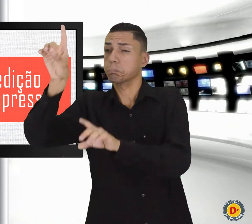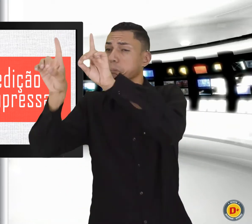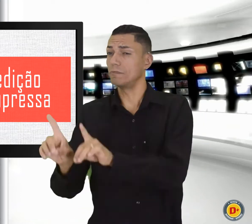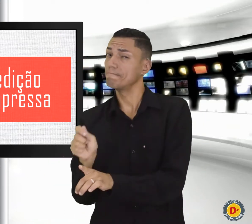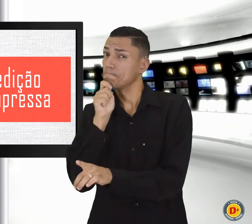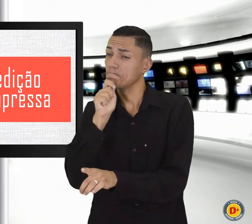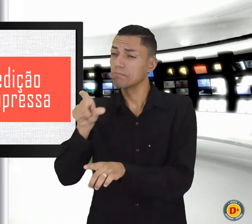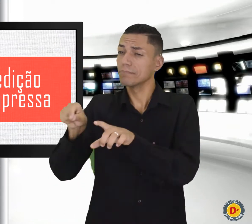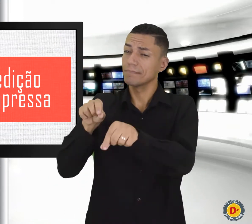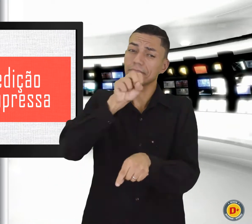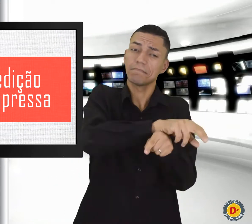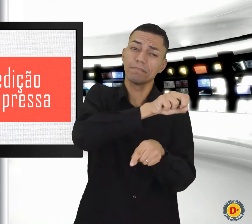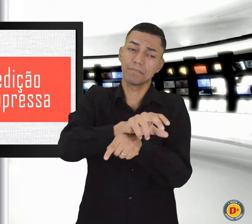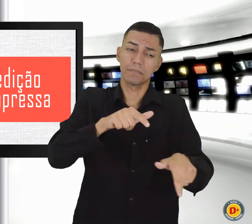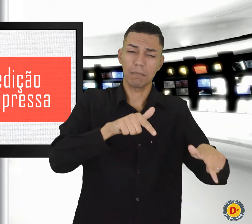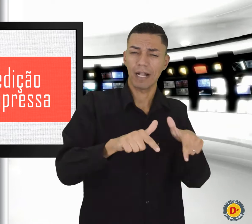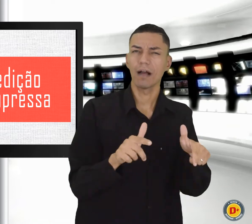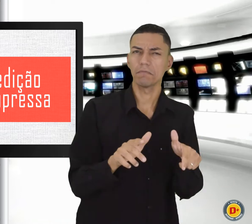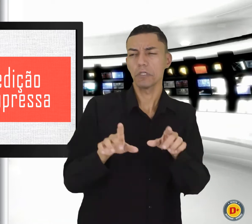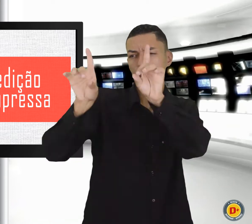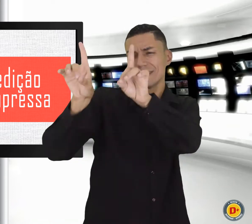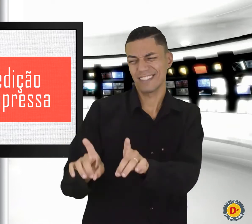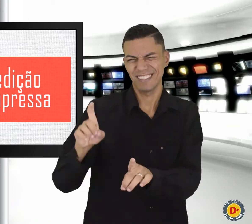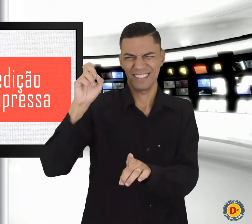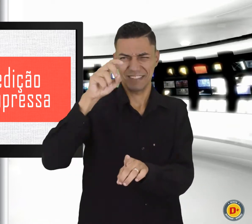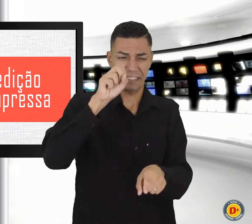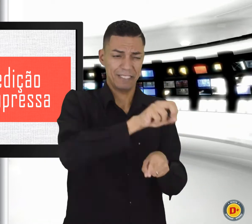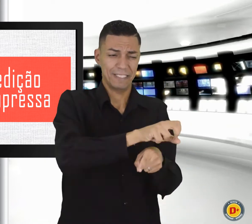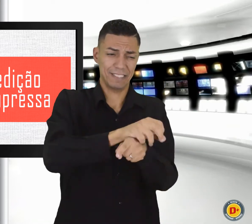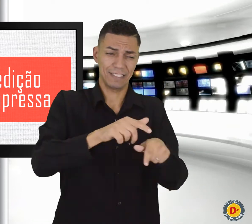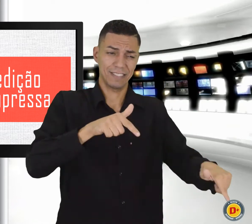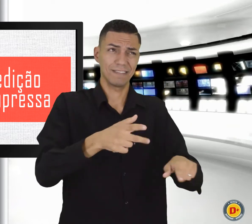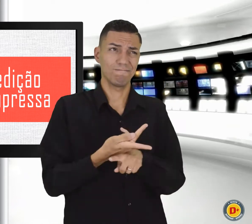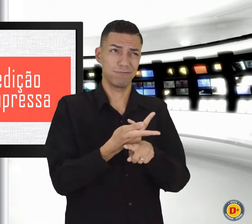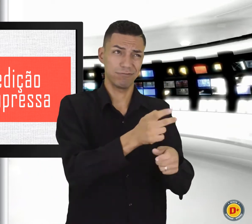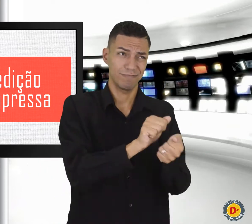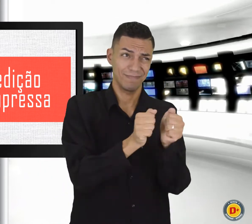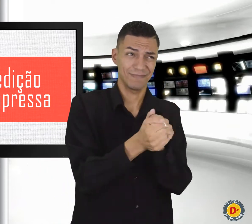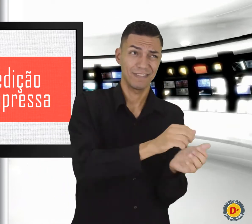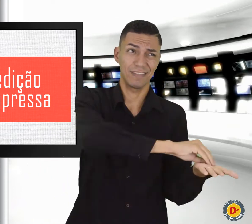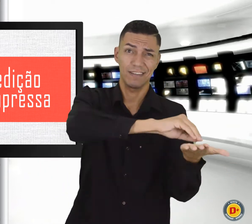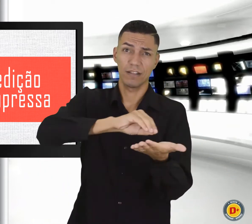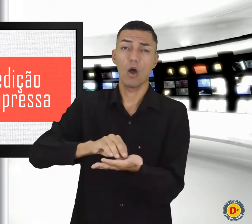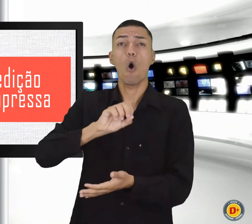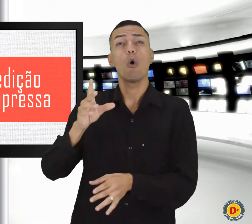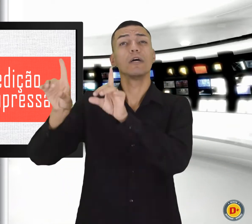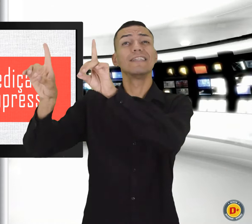que apresentam impossibilidade ou grande dificuldade para serem contratadas. Baseia-se